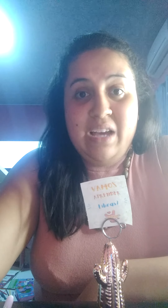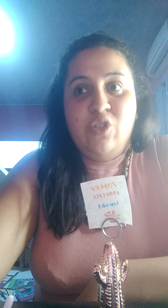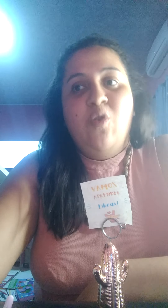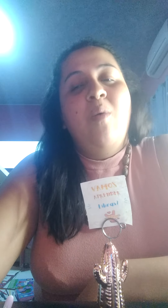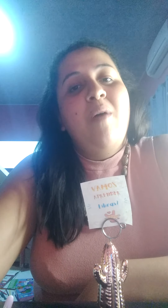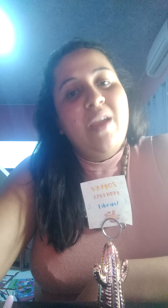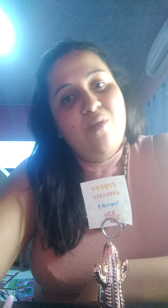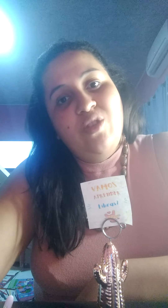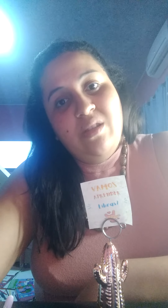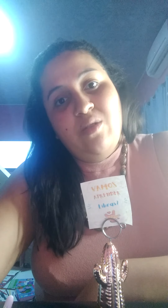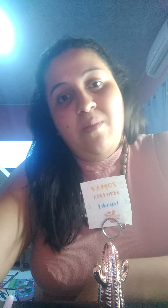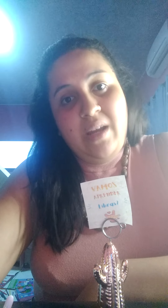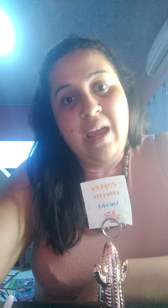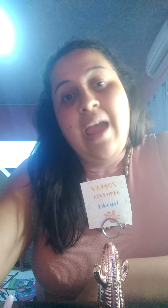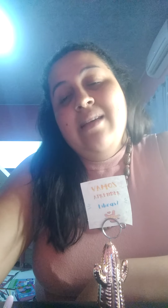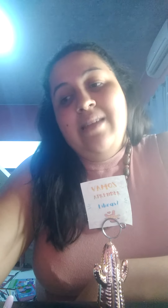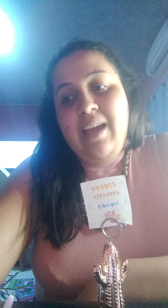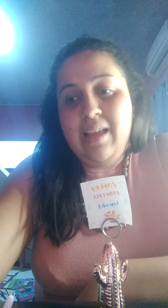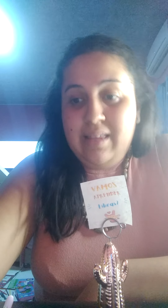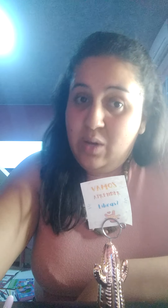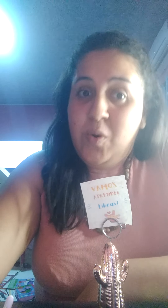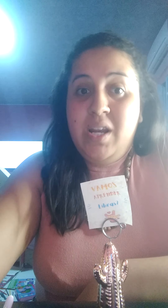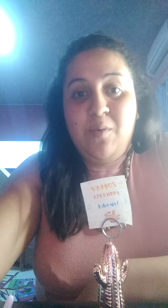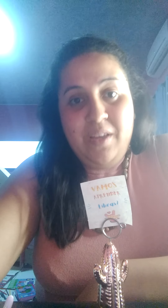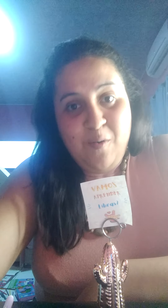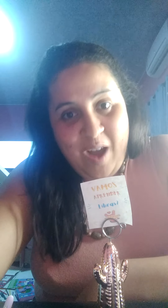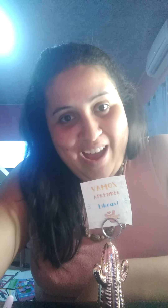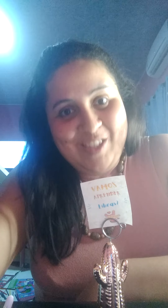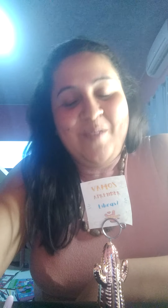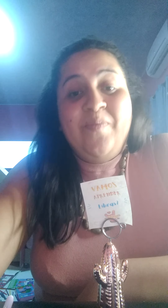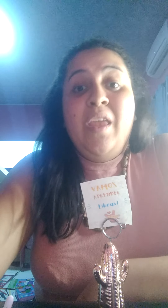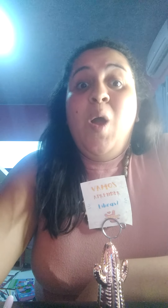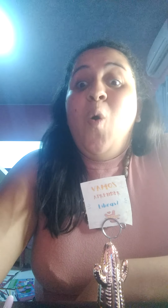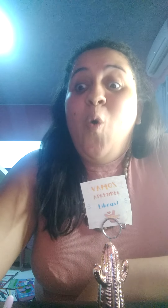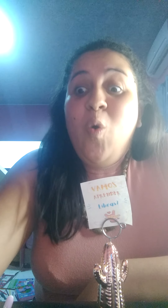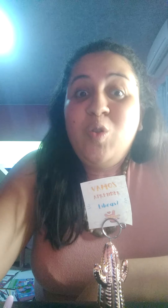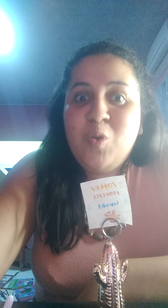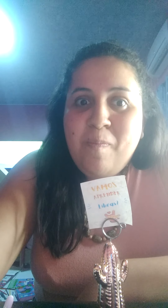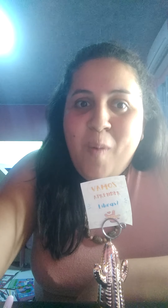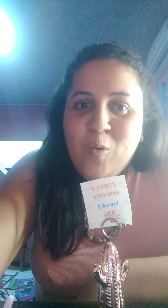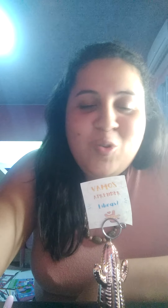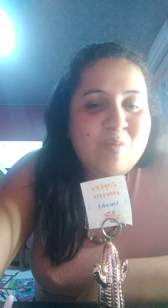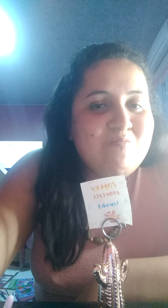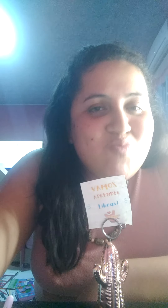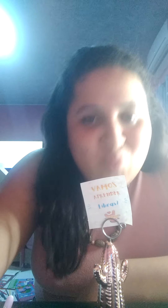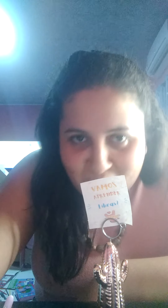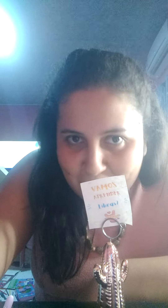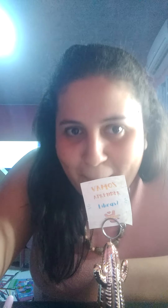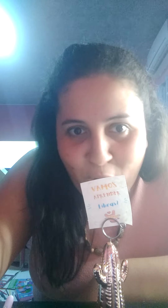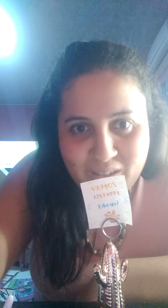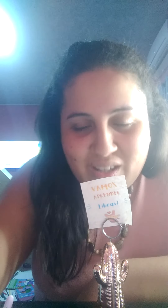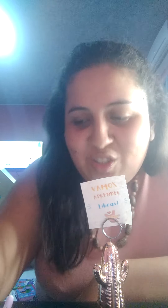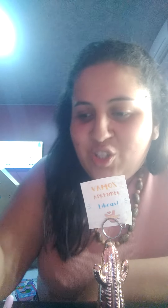imagens, como a que eu disse sobre ser língua e não linguagem. Outro ponto muito importante, gente,